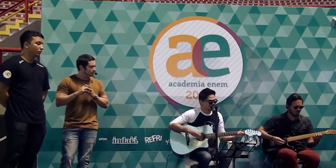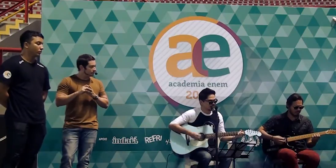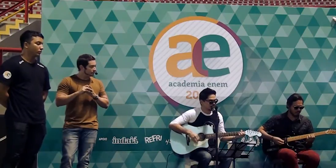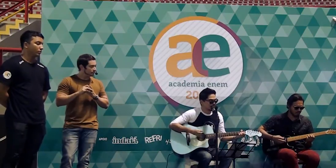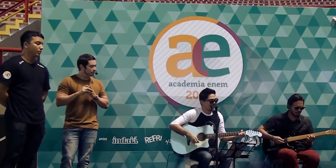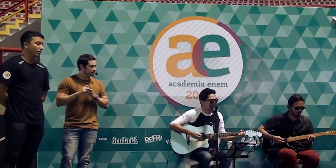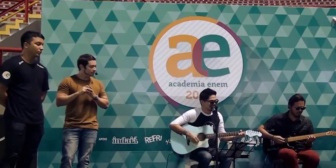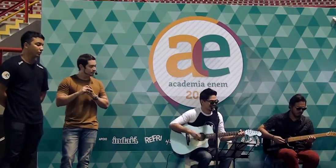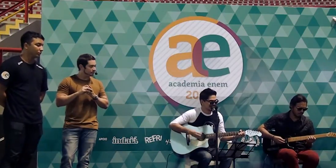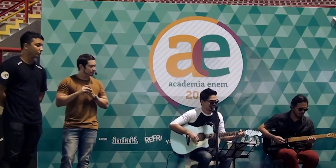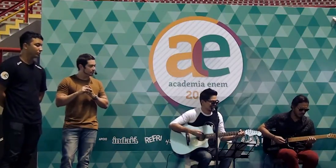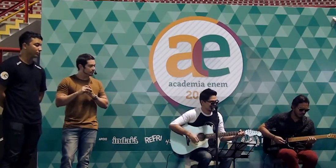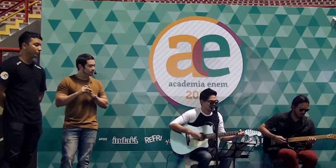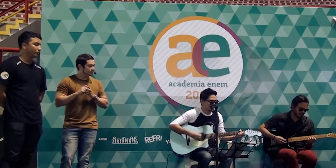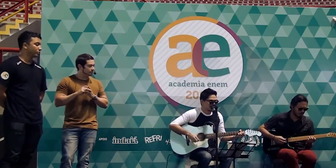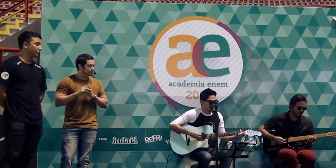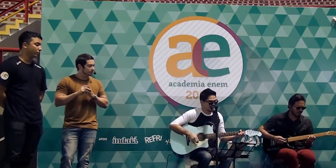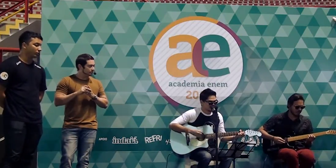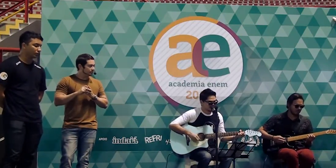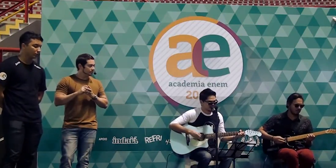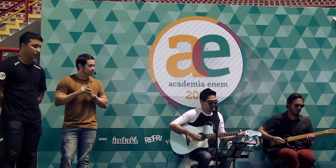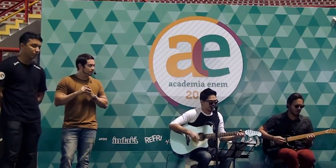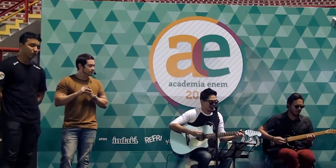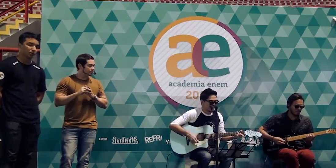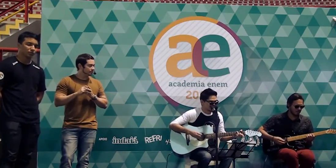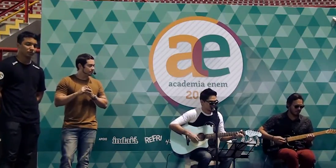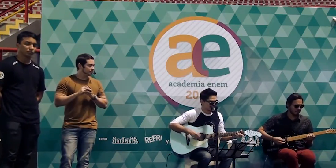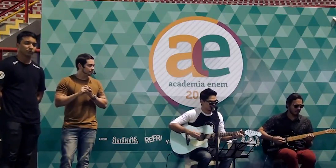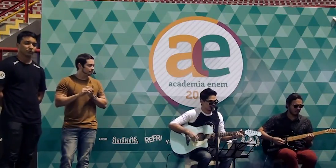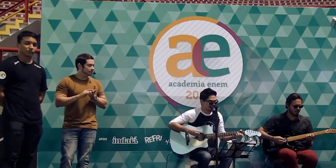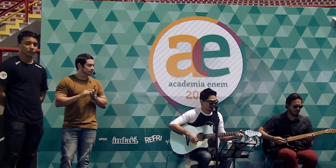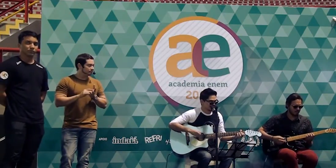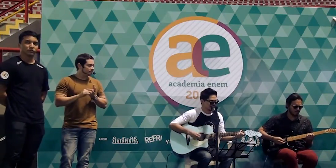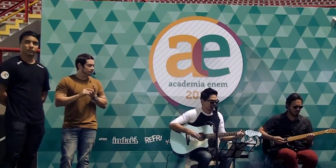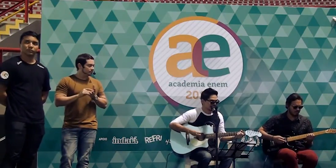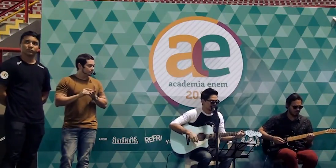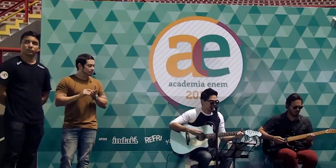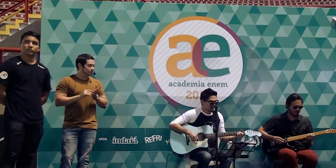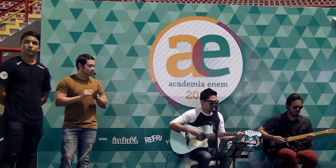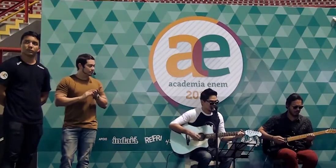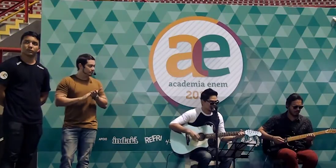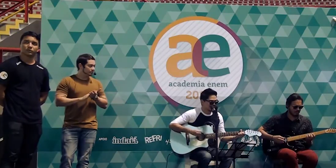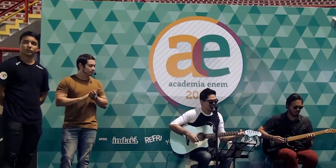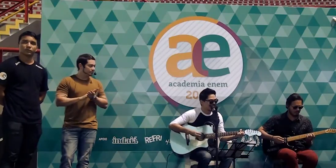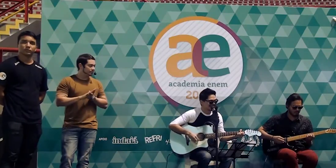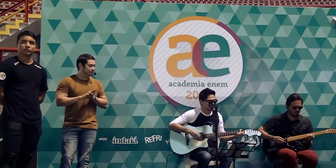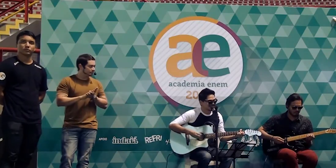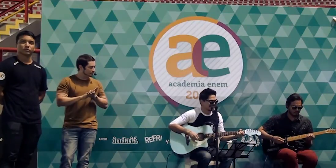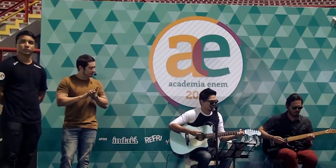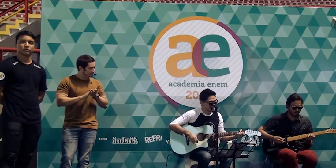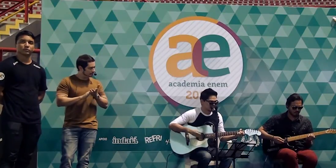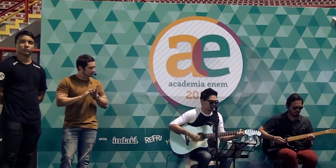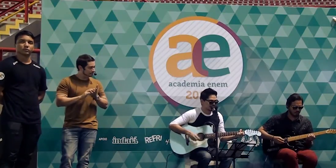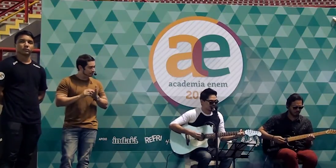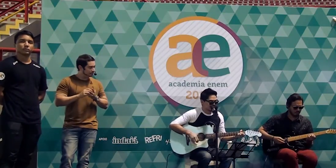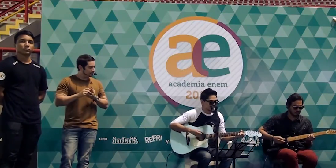Se tudo passa, talvez você passe por aqui e me faça